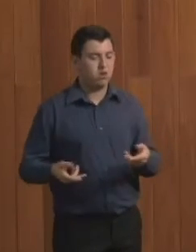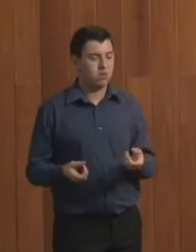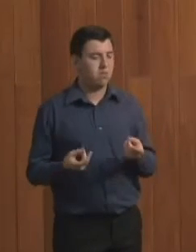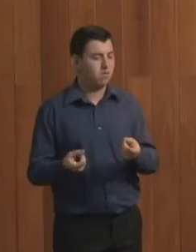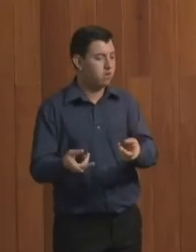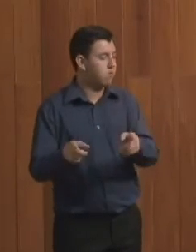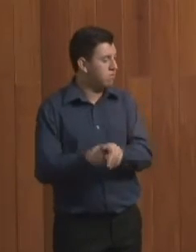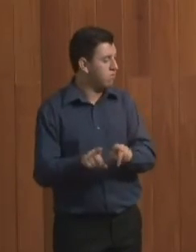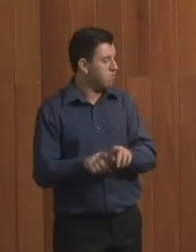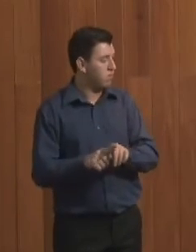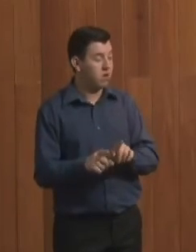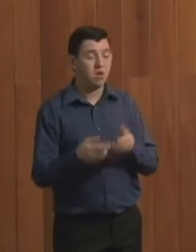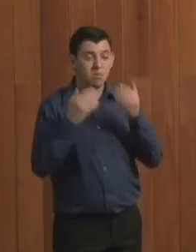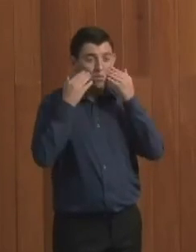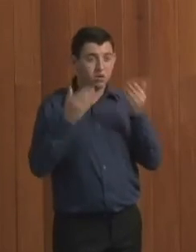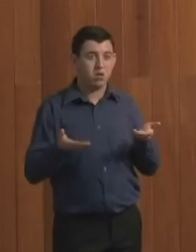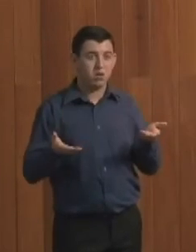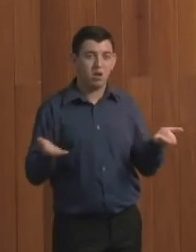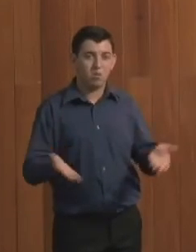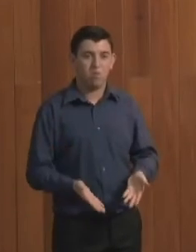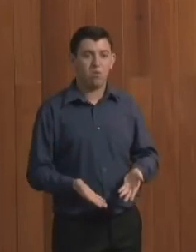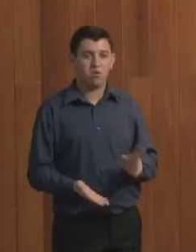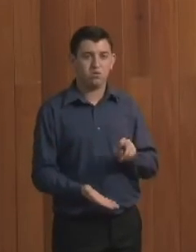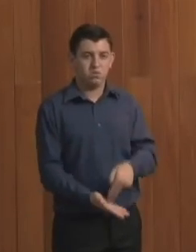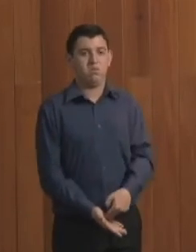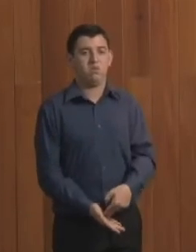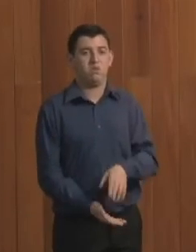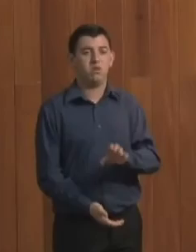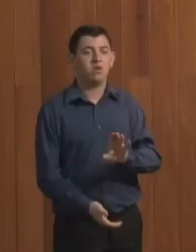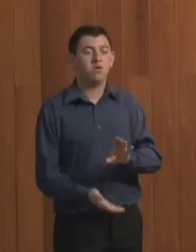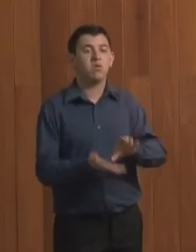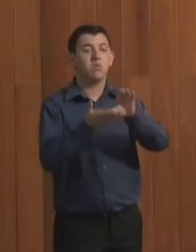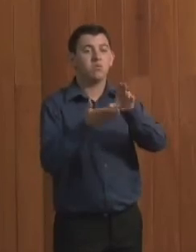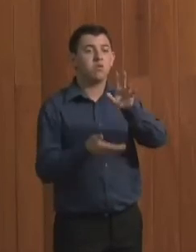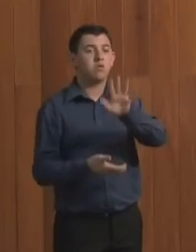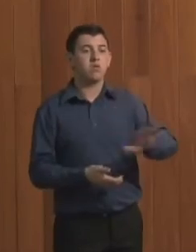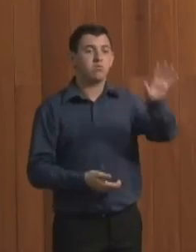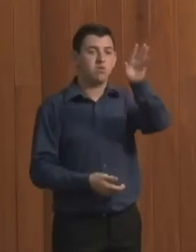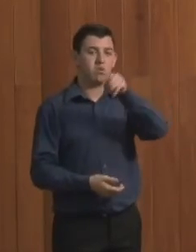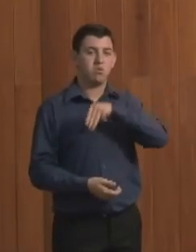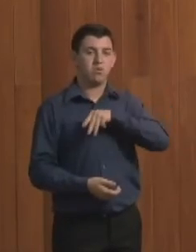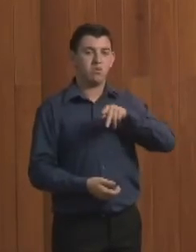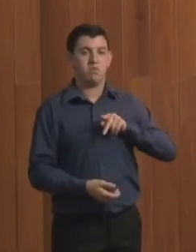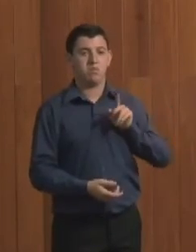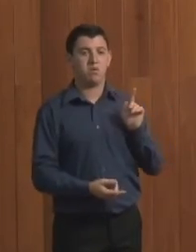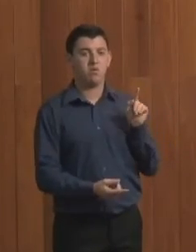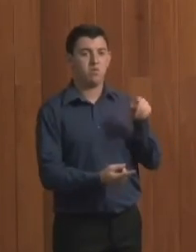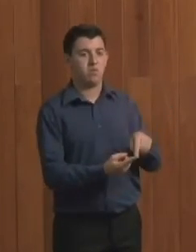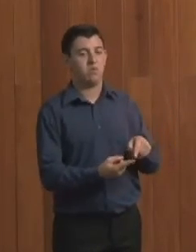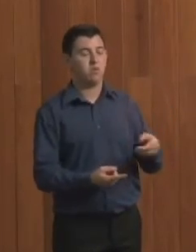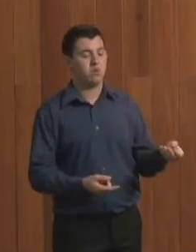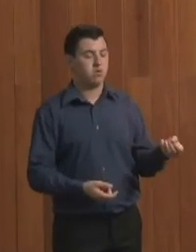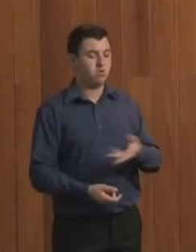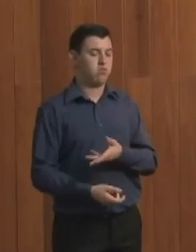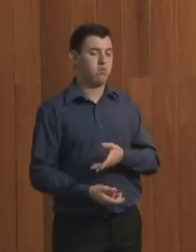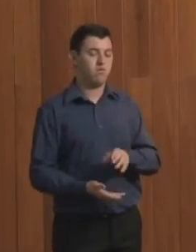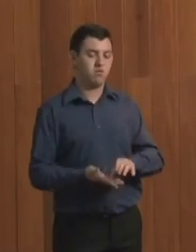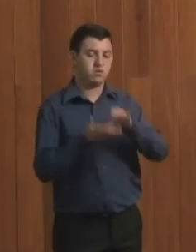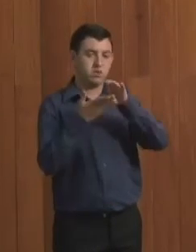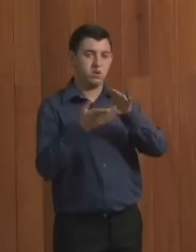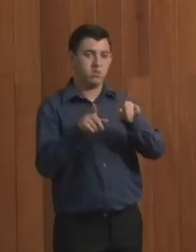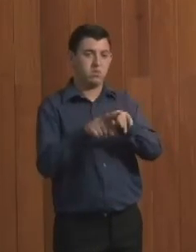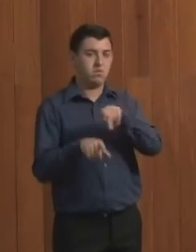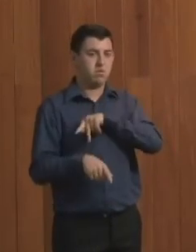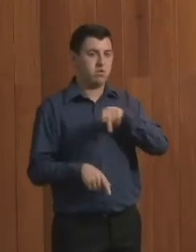moção ao Conselho Nacional do Ministério Público para que o novo conselheiro presidente da Comissão